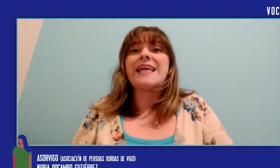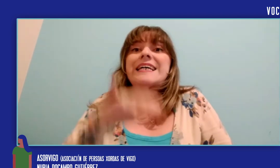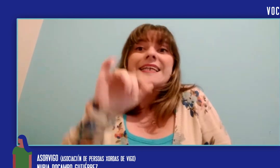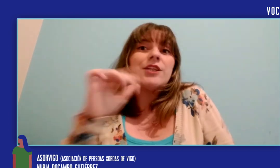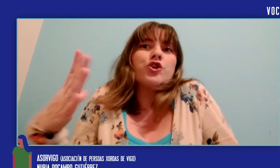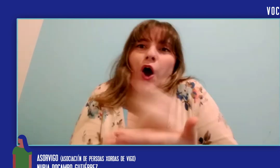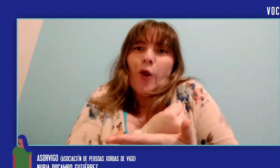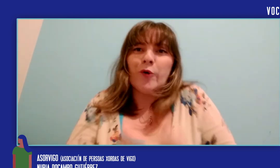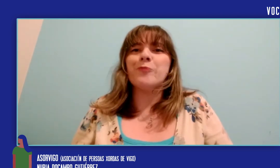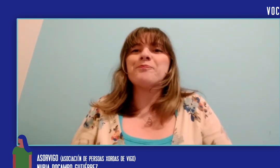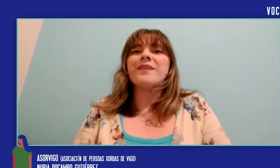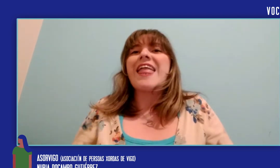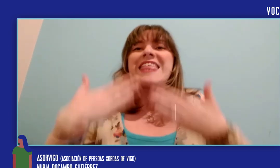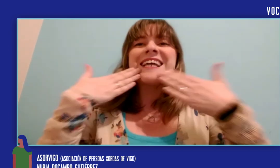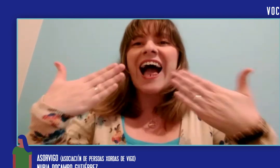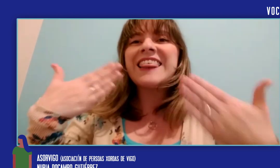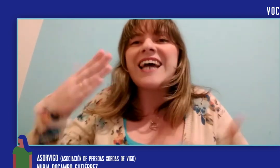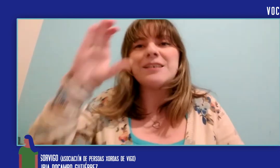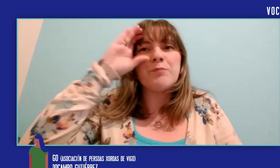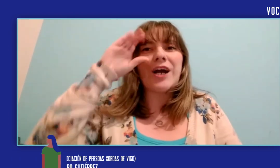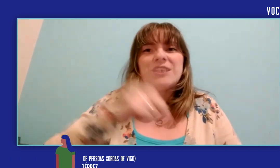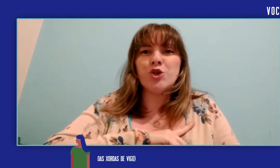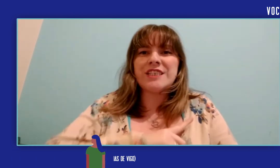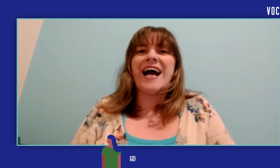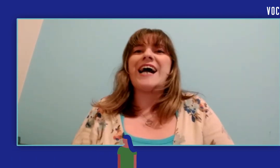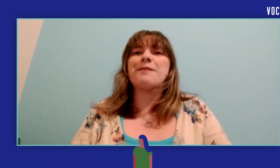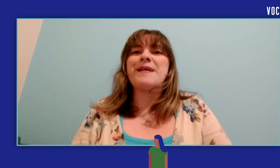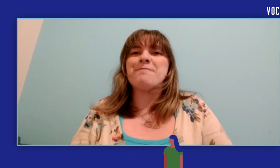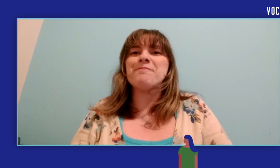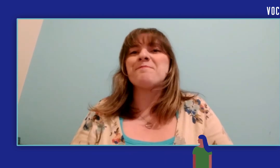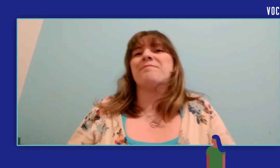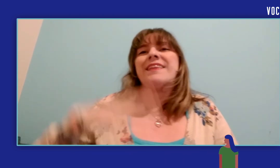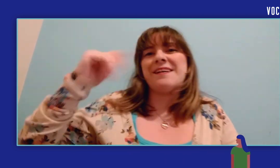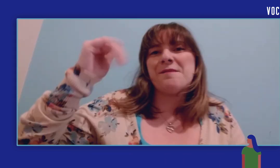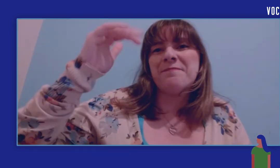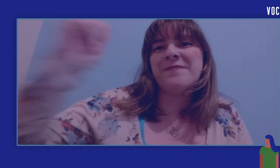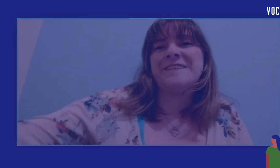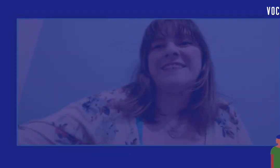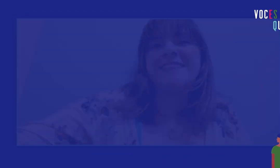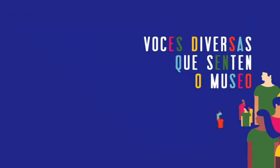intérprete y todo. Gracias por escucharme.